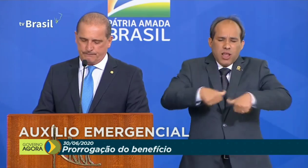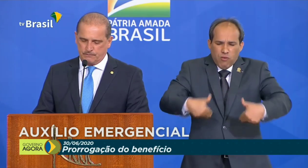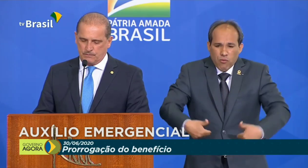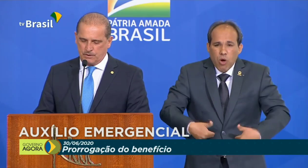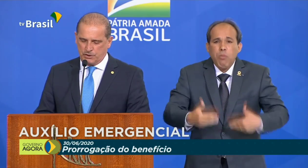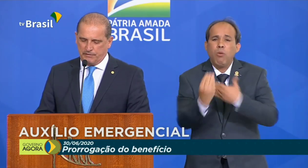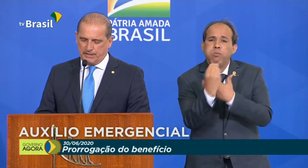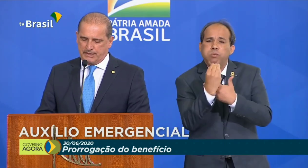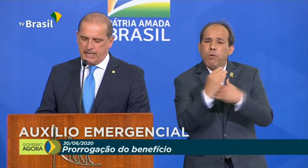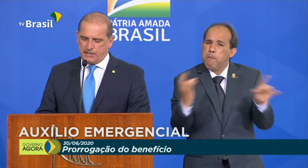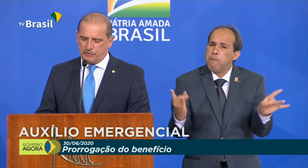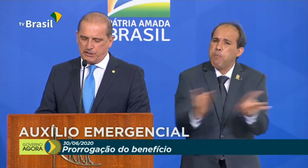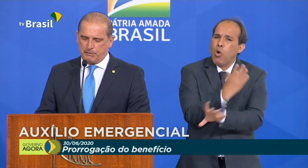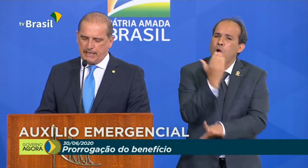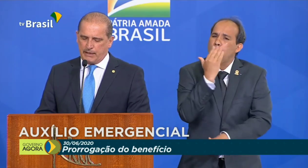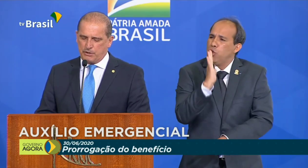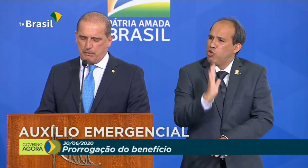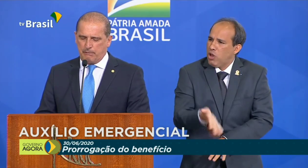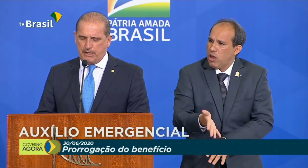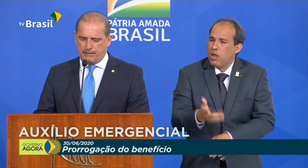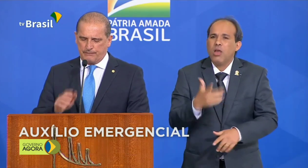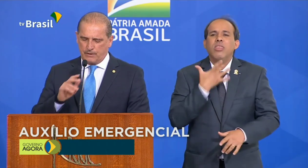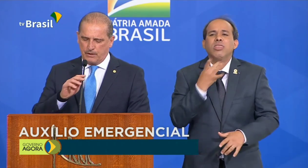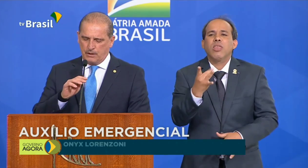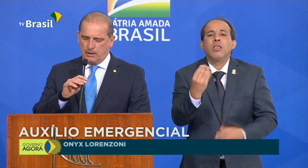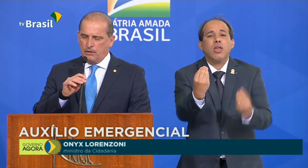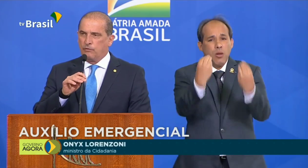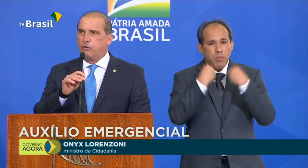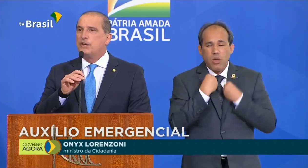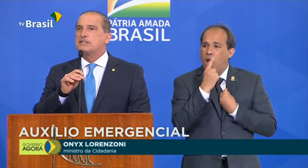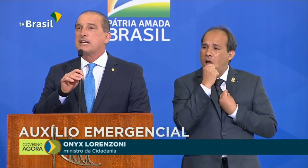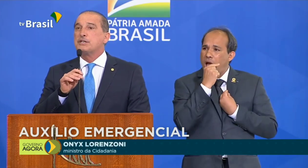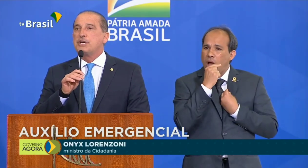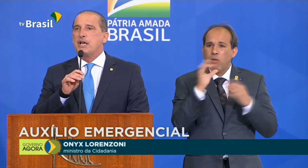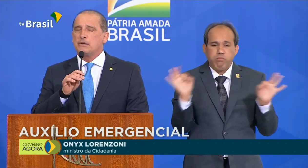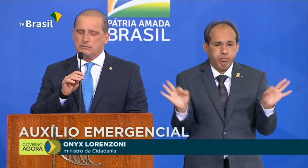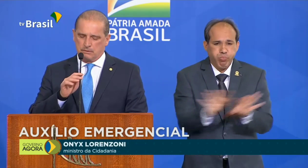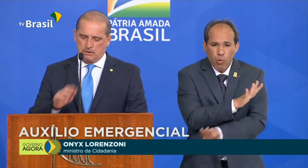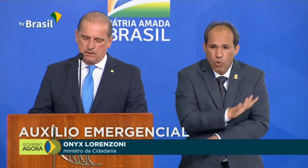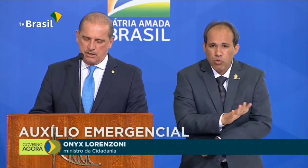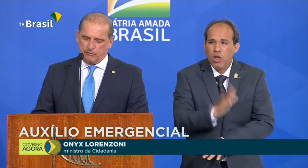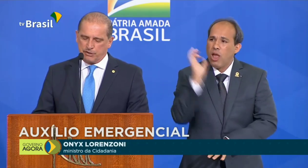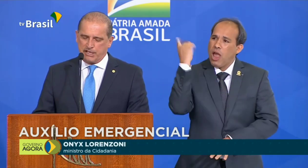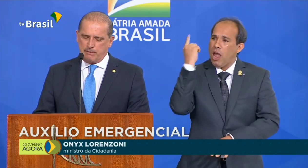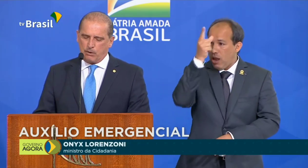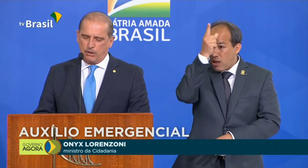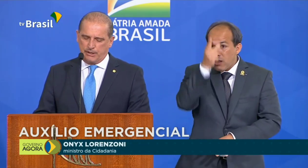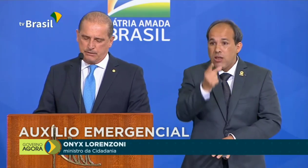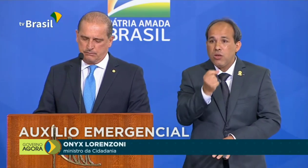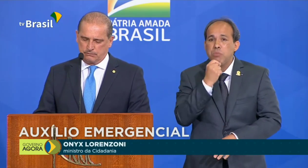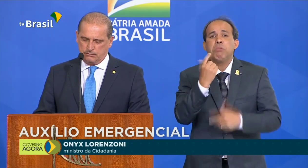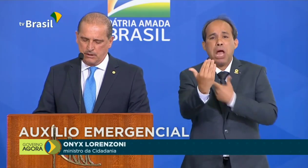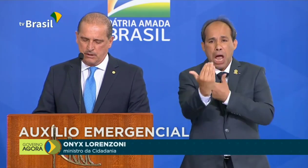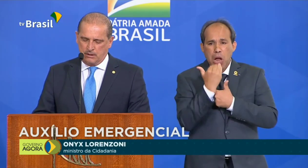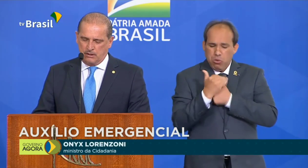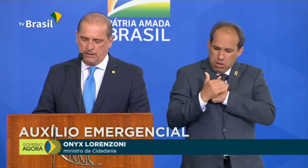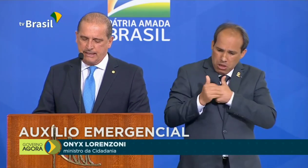comer. Tive sede e vocês me deram de beber. Fui estrangeiro e vocês me